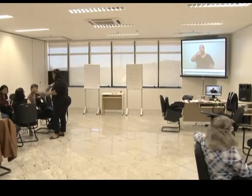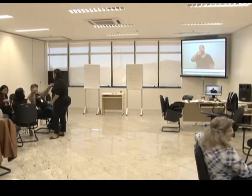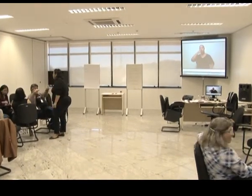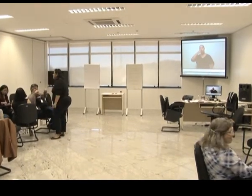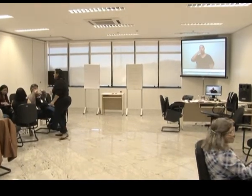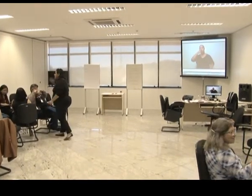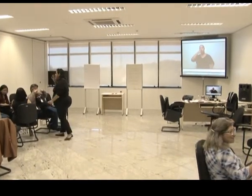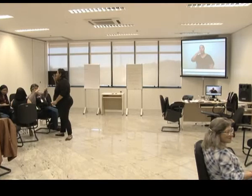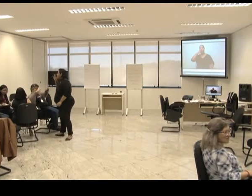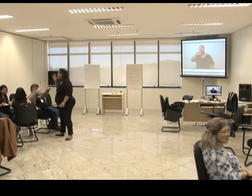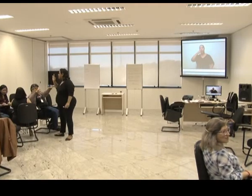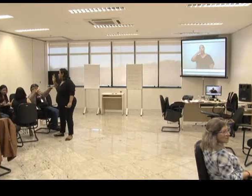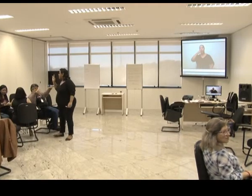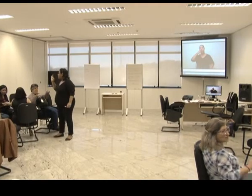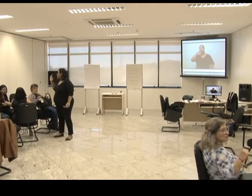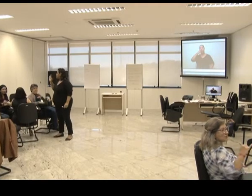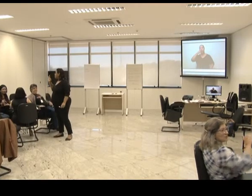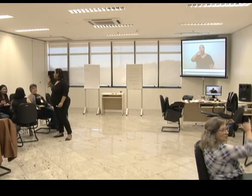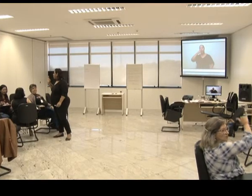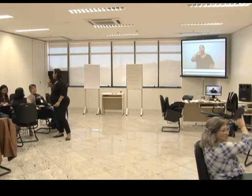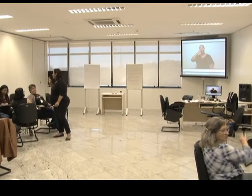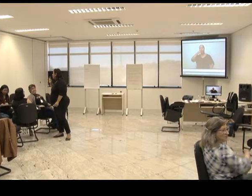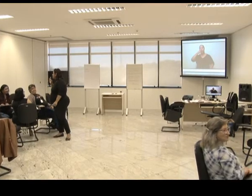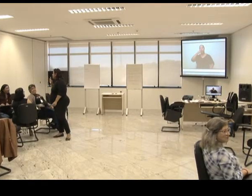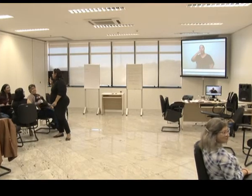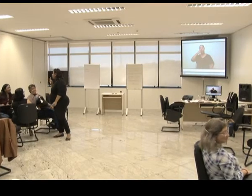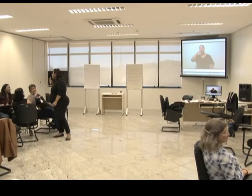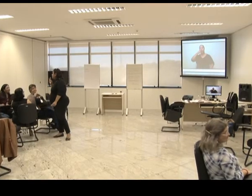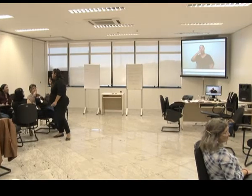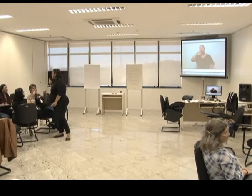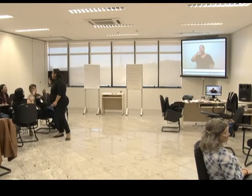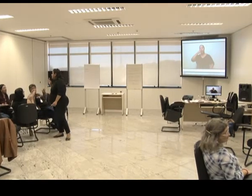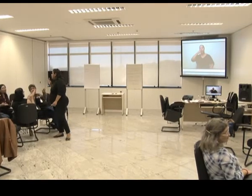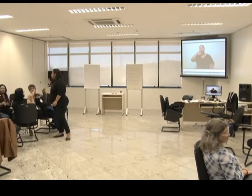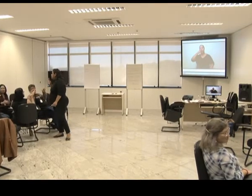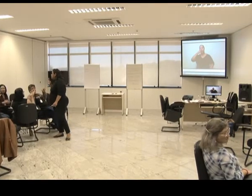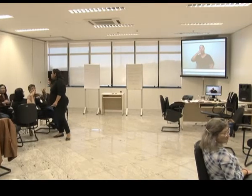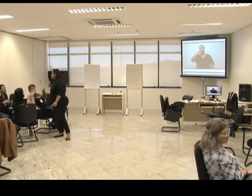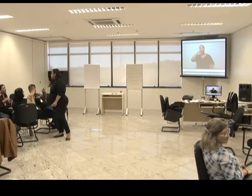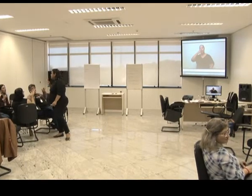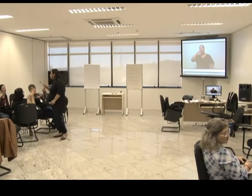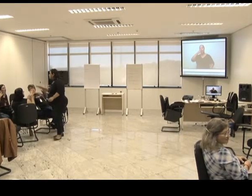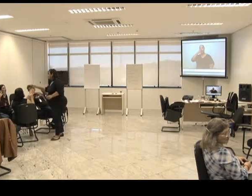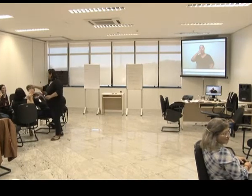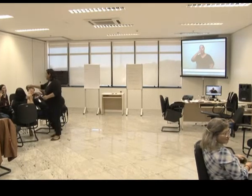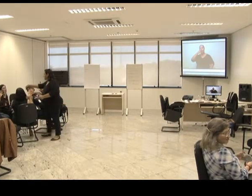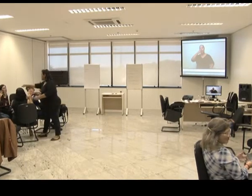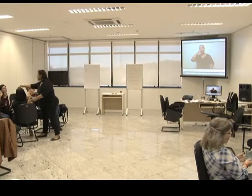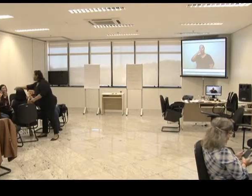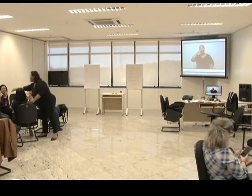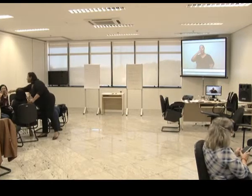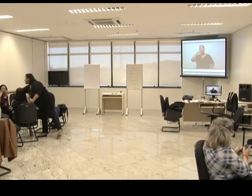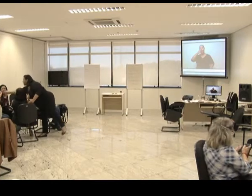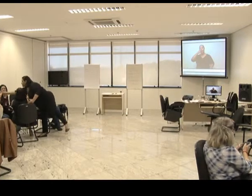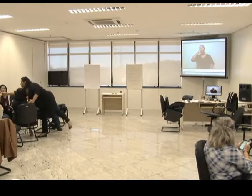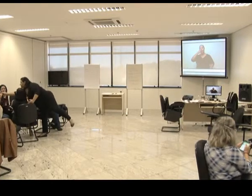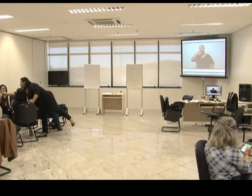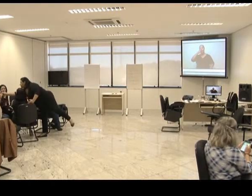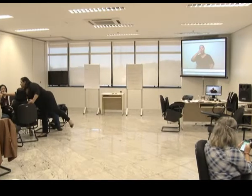ruim. Estica os dedos. Estica os dedos. Estica seus dedos. F. Não é esse, eu quero que você estique os de baixo.